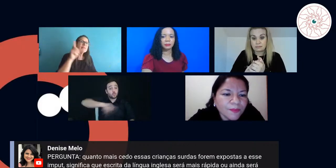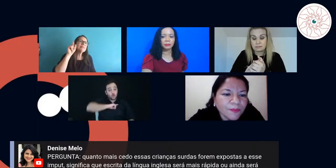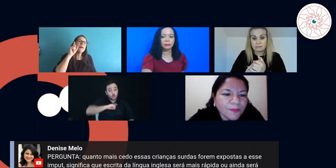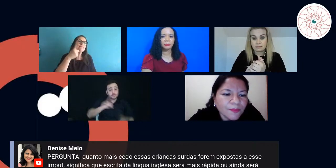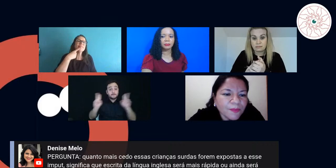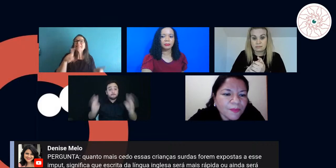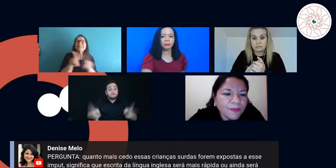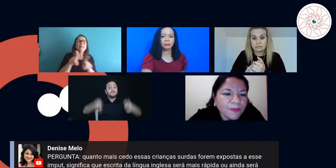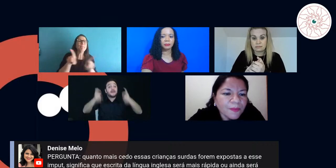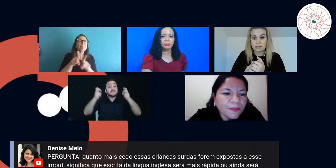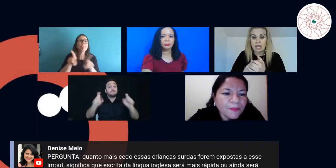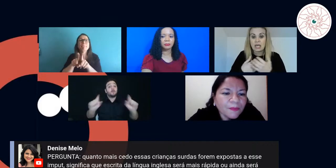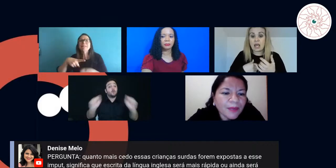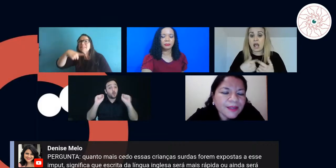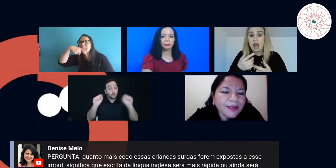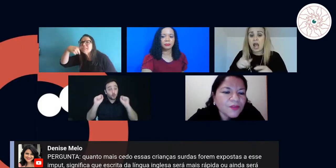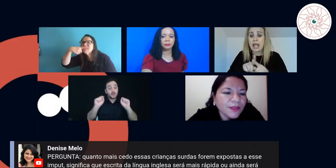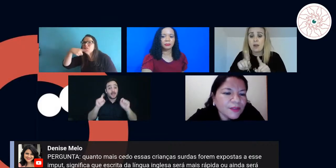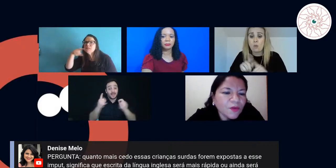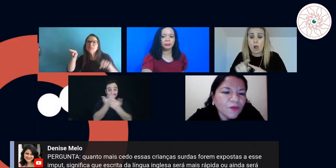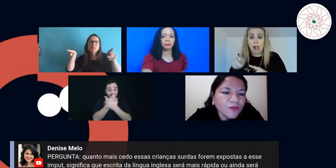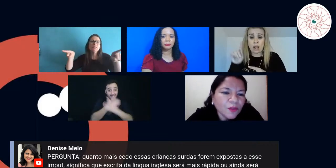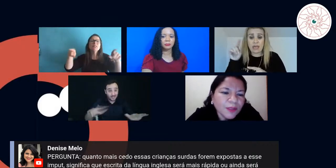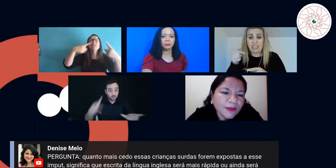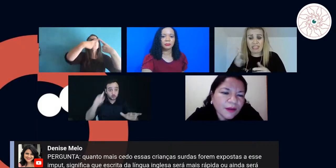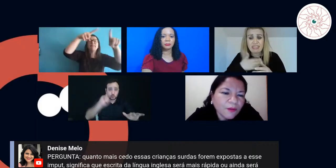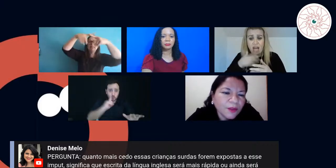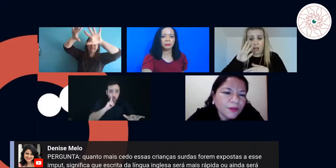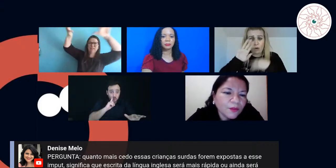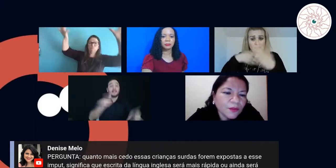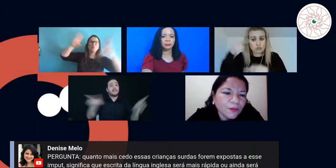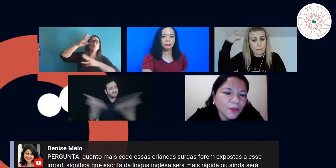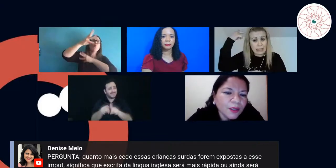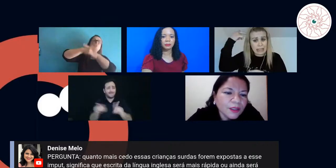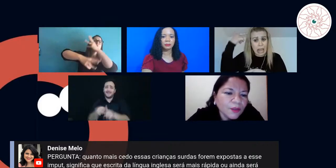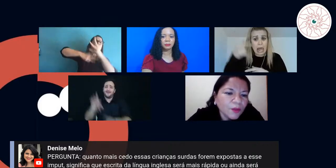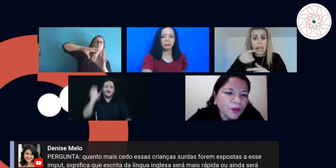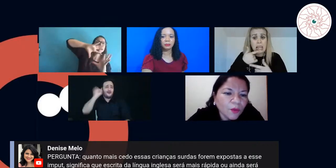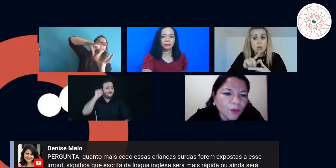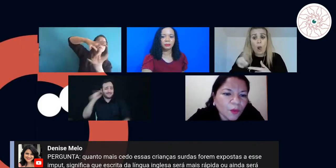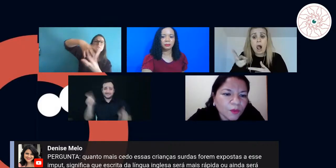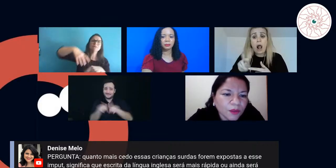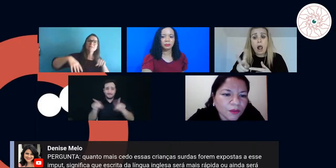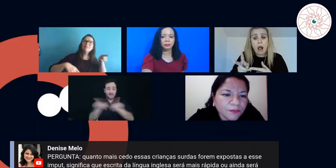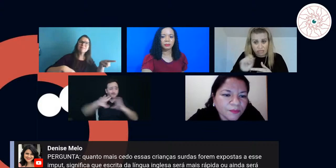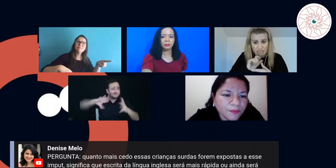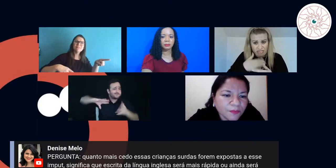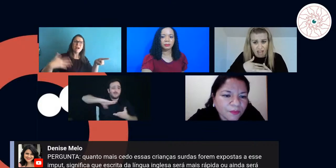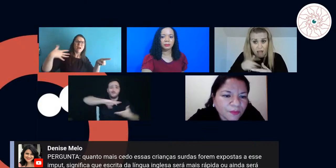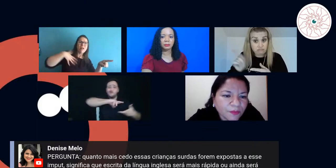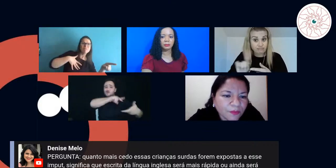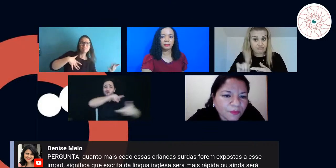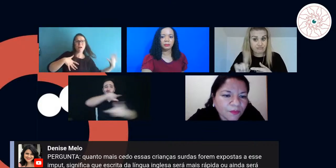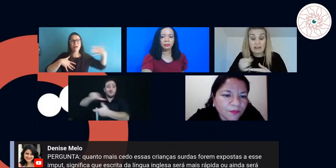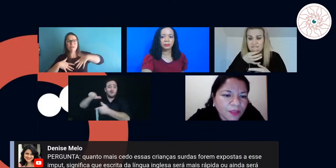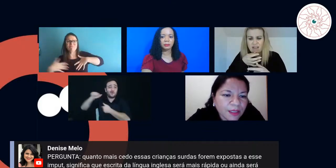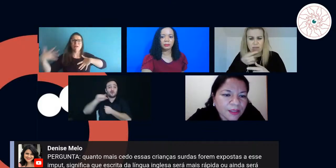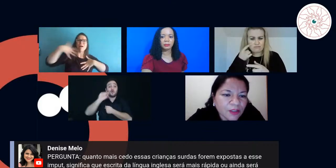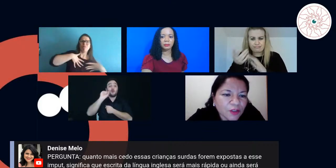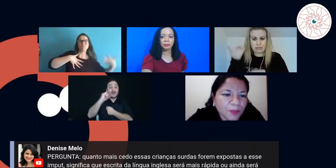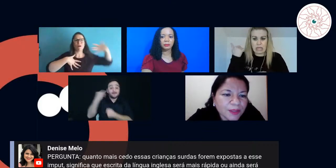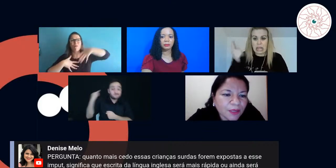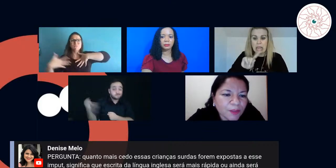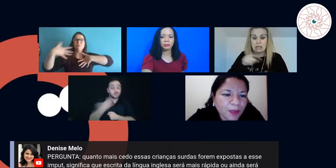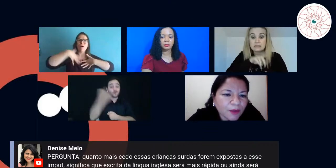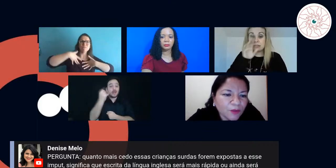bilinguismo. Mas será que isso vai trazer uma confusão mental entre uma língua ou outra? Se a gente pensar